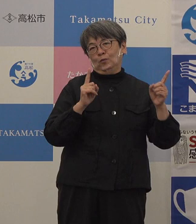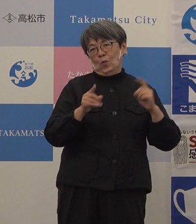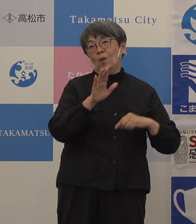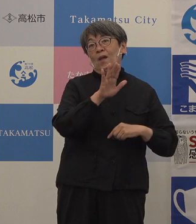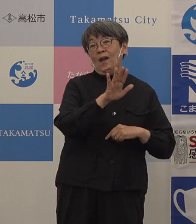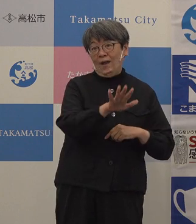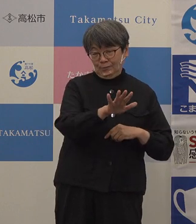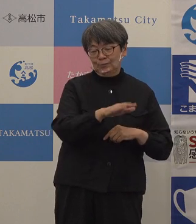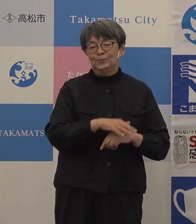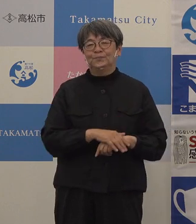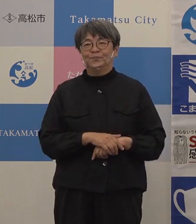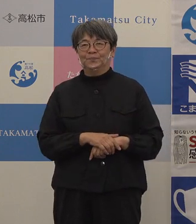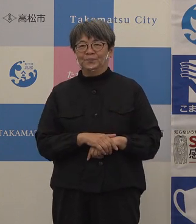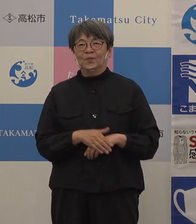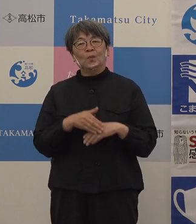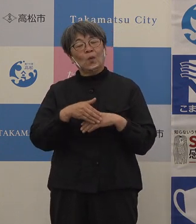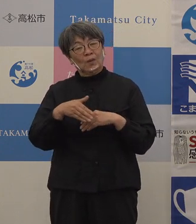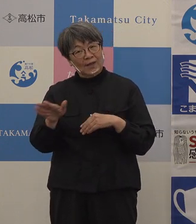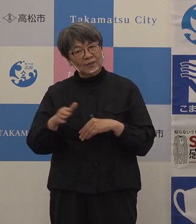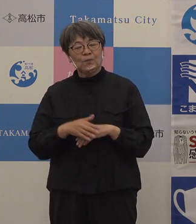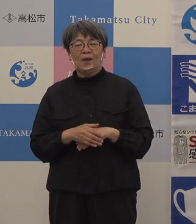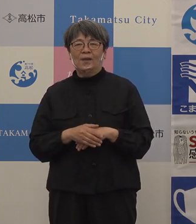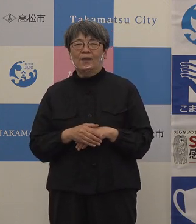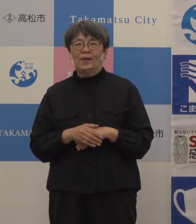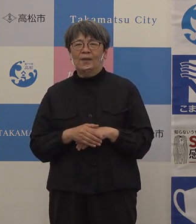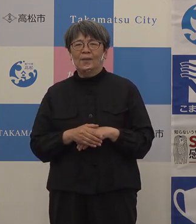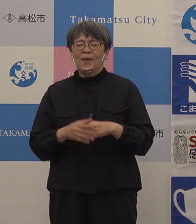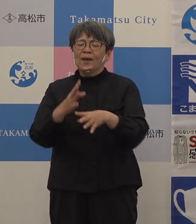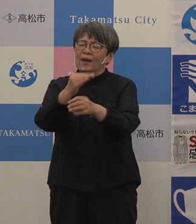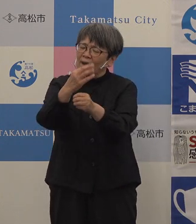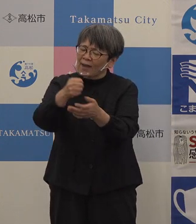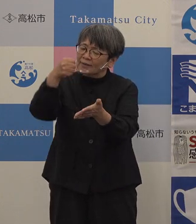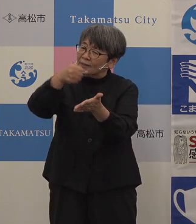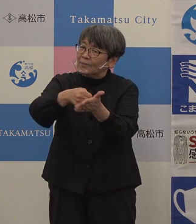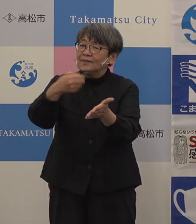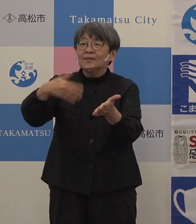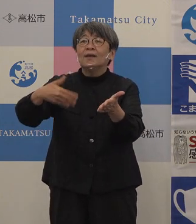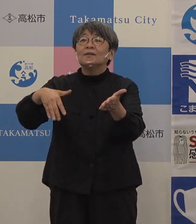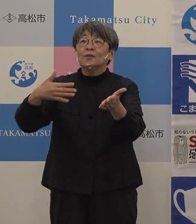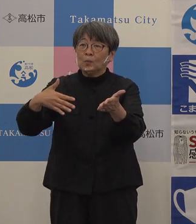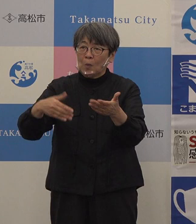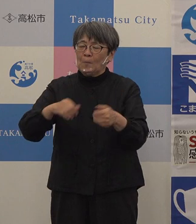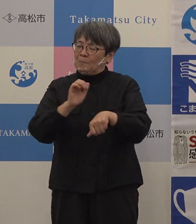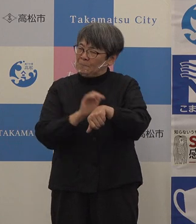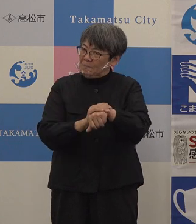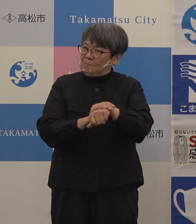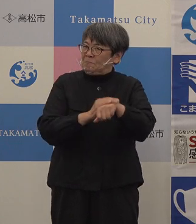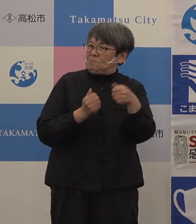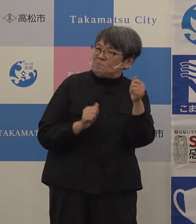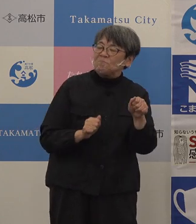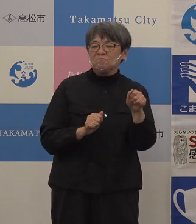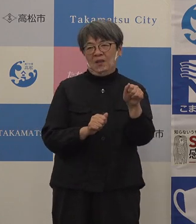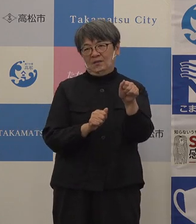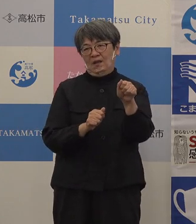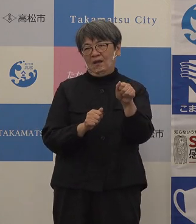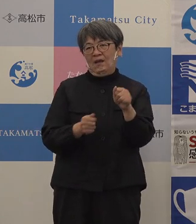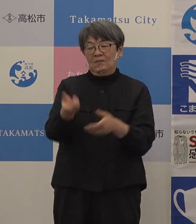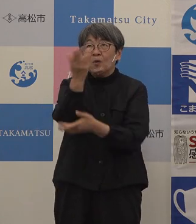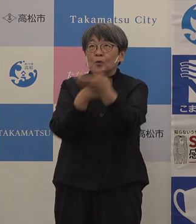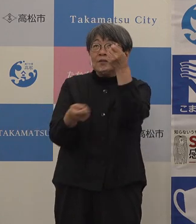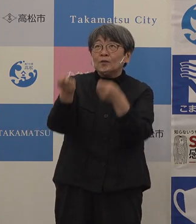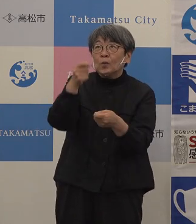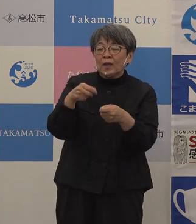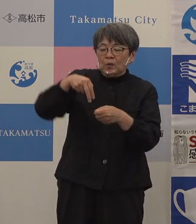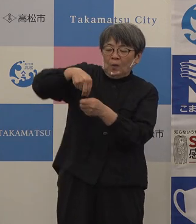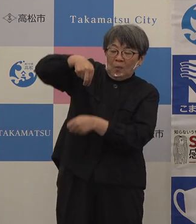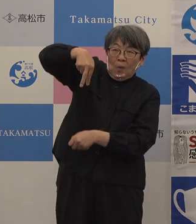2022を開催いたしますほか、時期は未定ですが一流のパフォーマーが集結する高松大道芸フェスタ